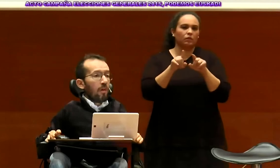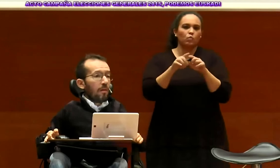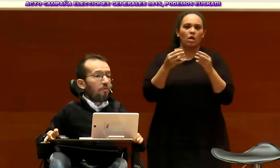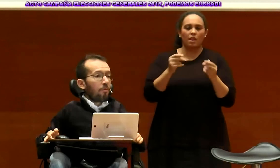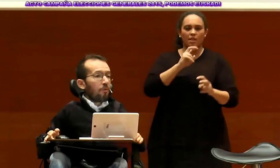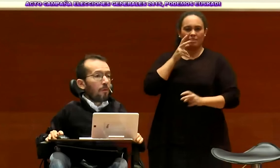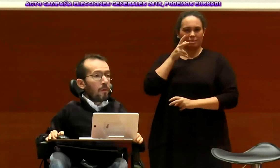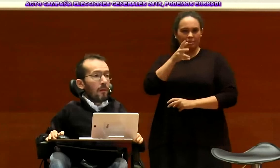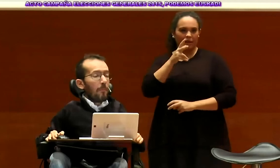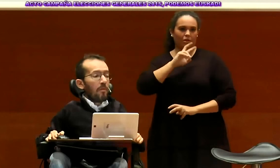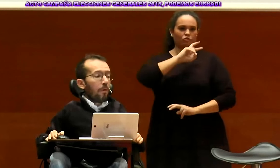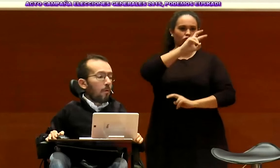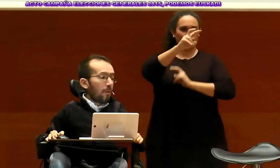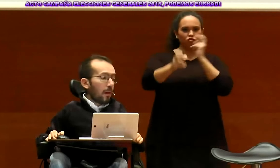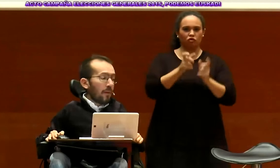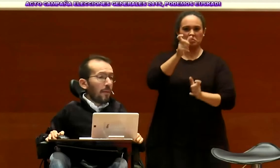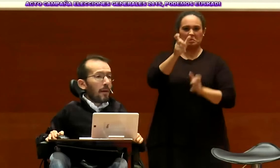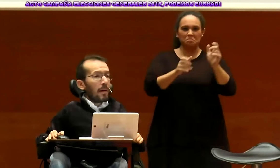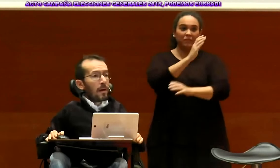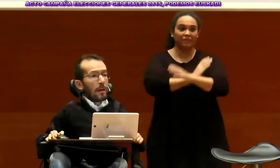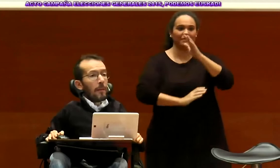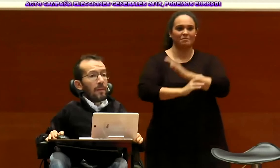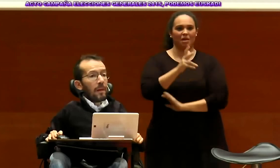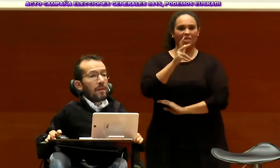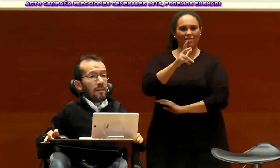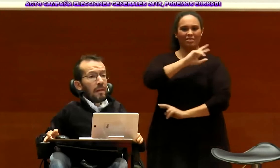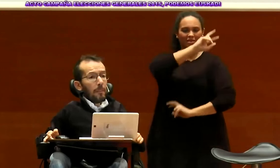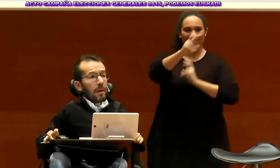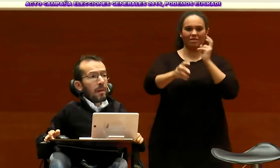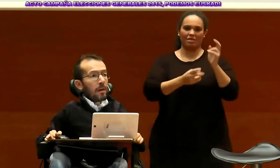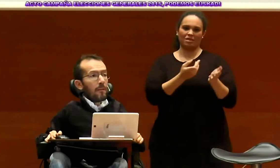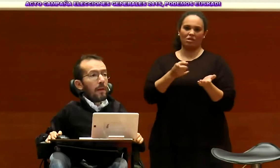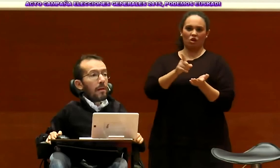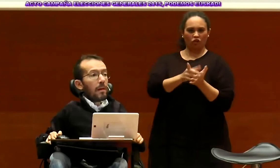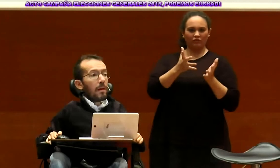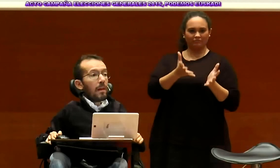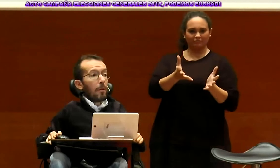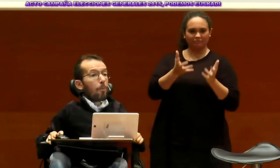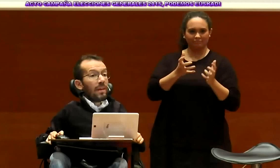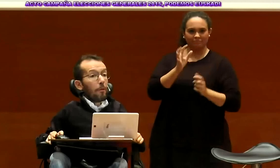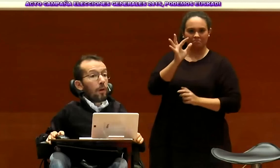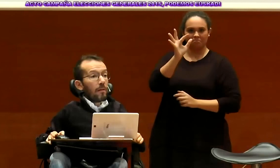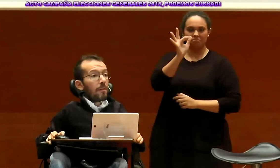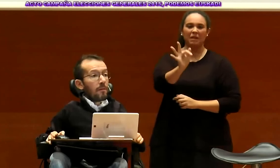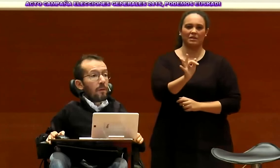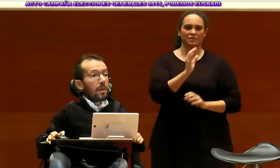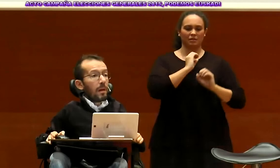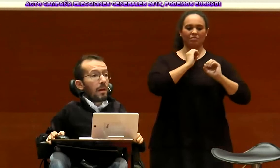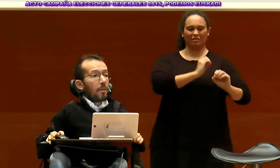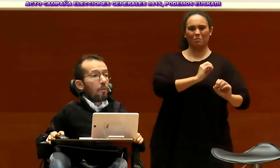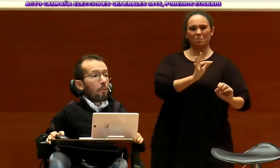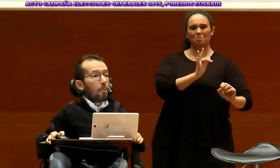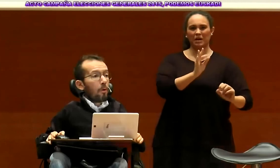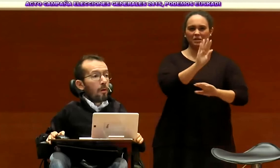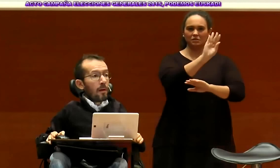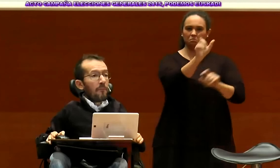los derechos de las personas con discapacidad y dependientes, y también de las cuidadoras familiares,